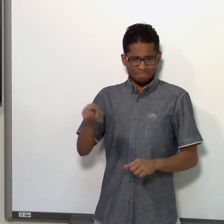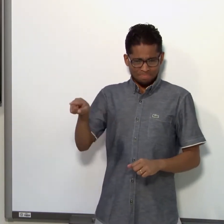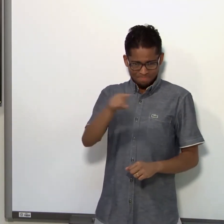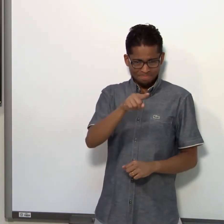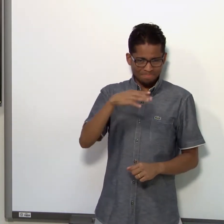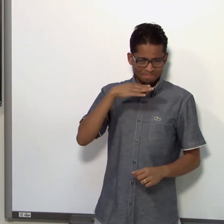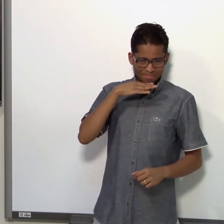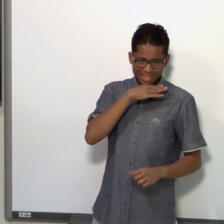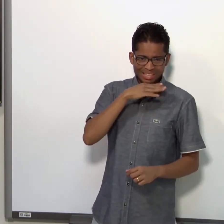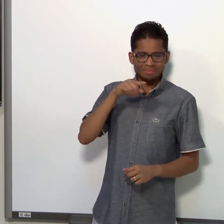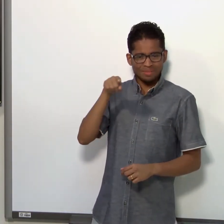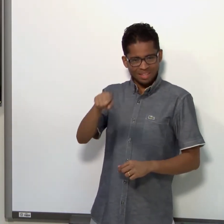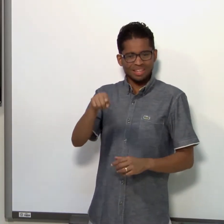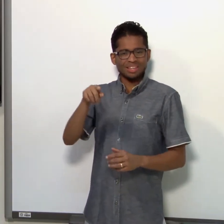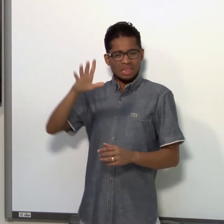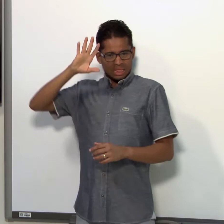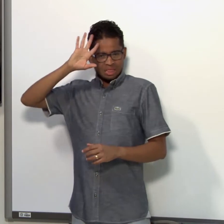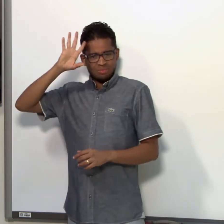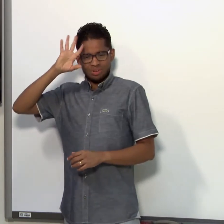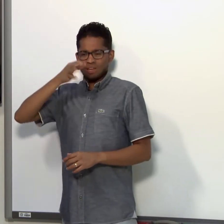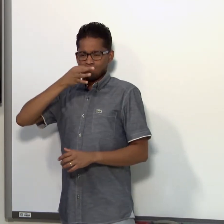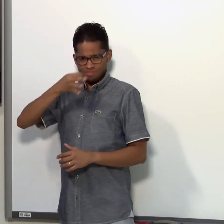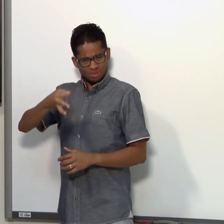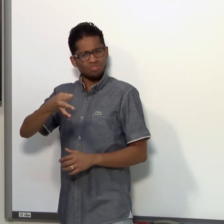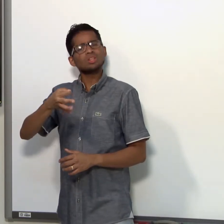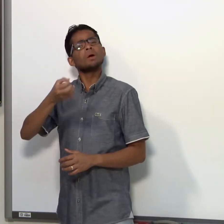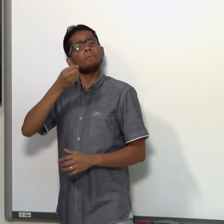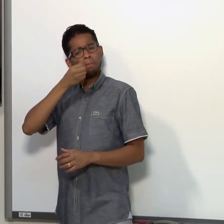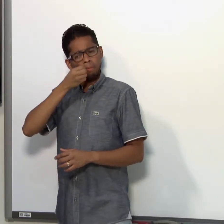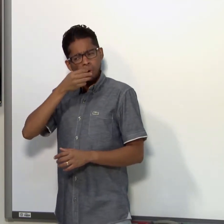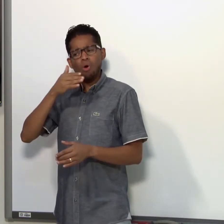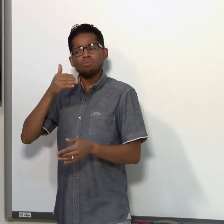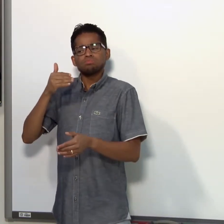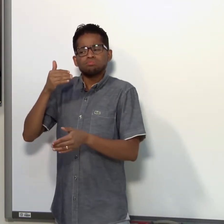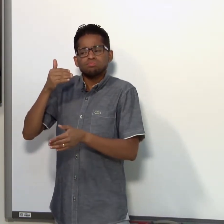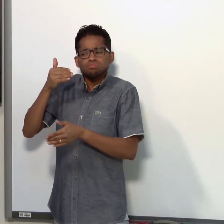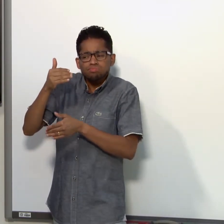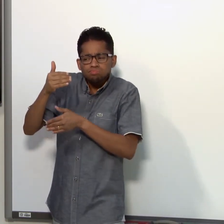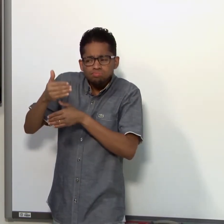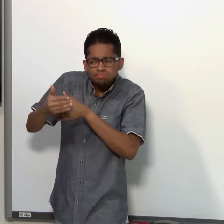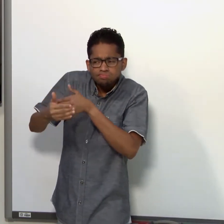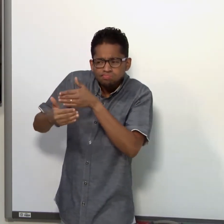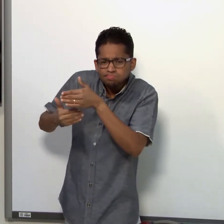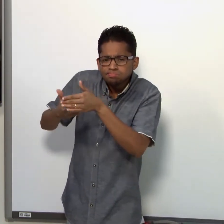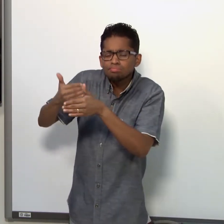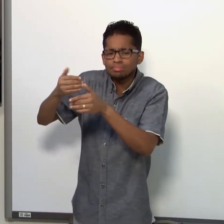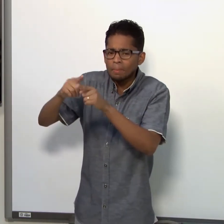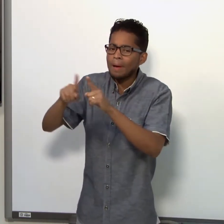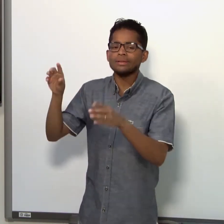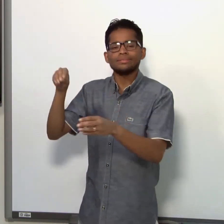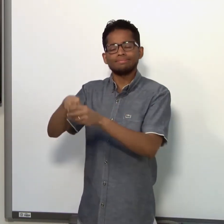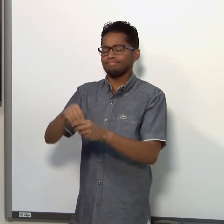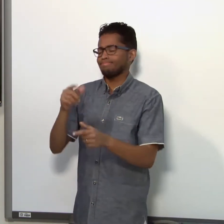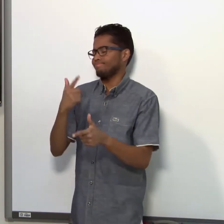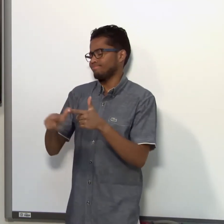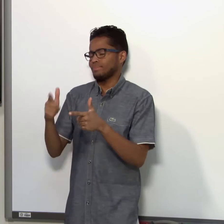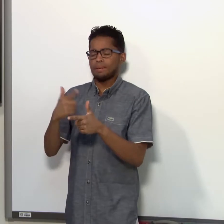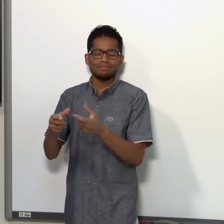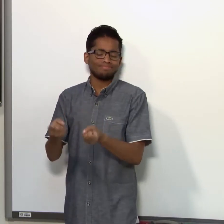Continua ainda a inferiorização. Percebam, a teoria crítica, ela